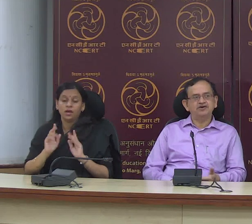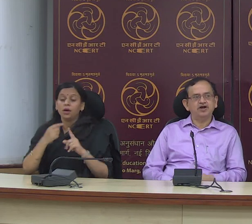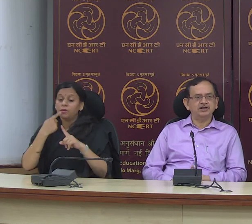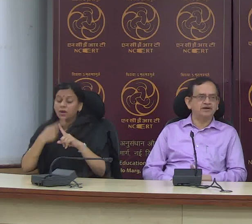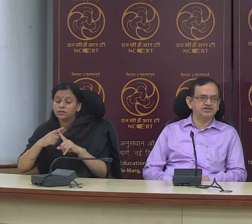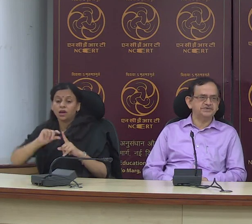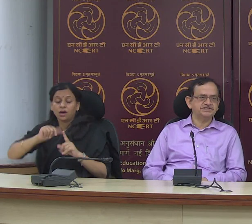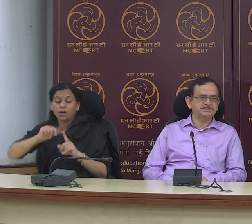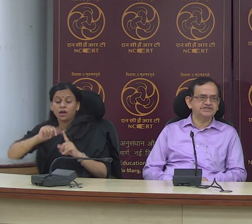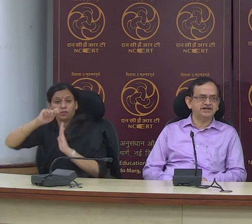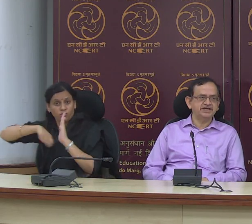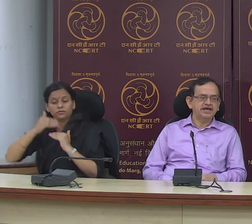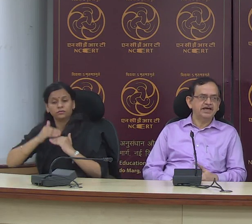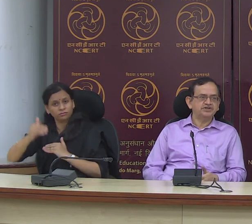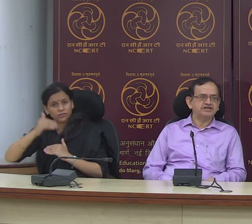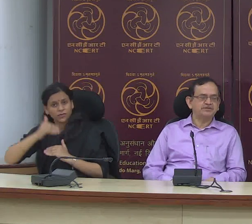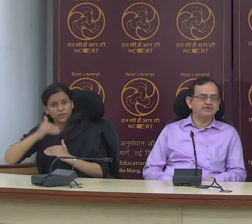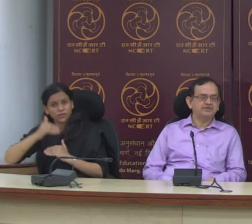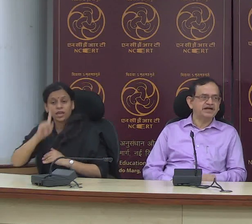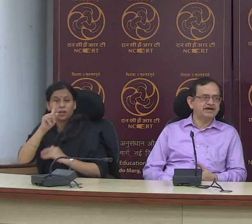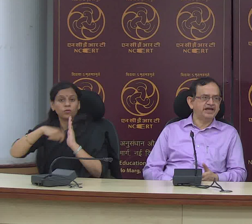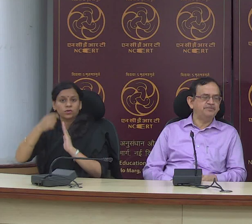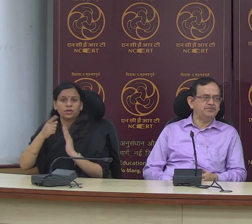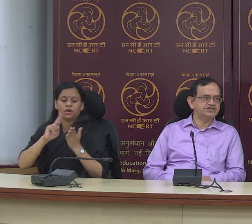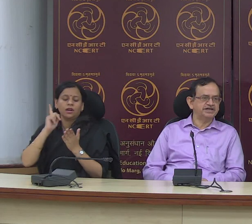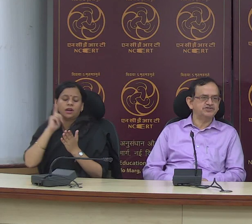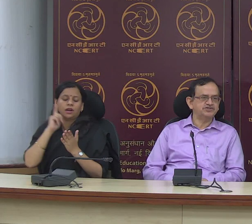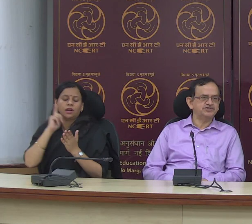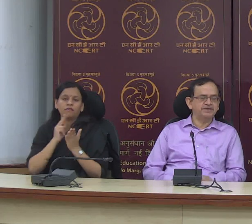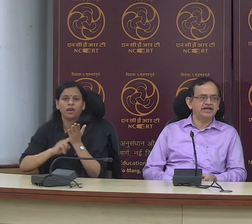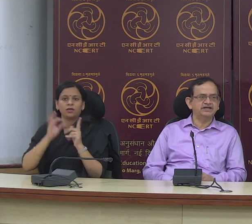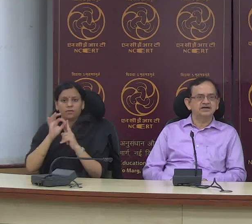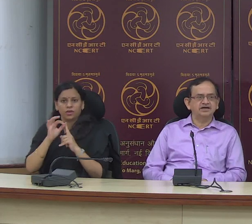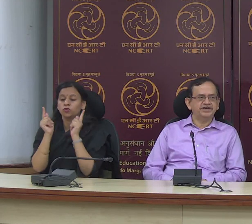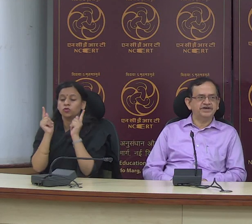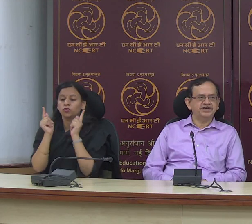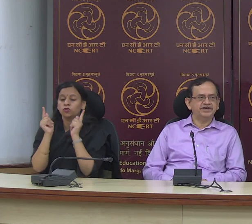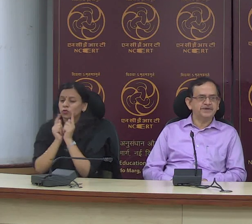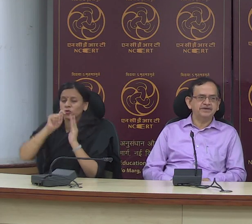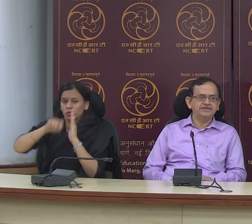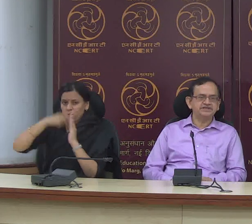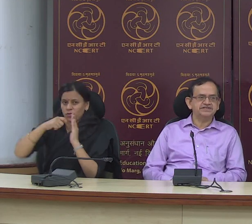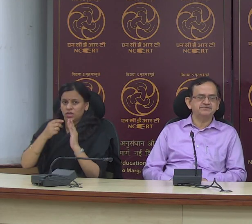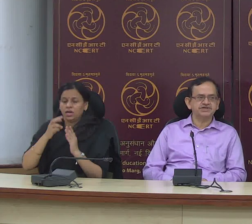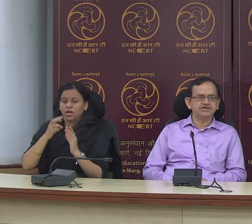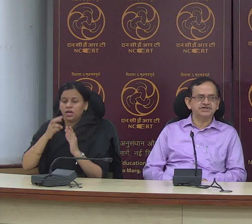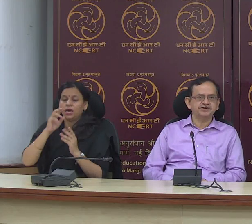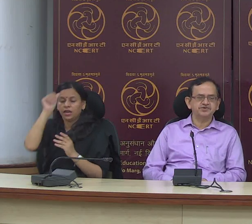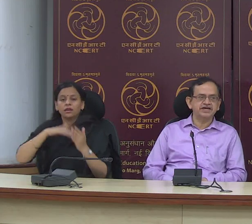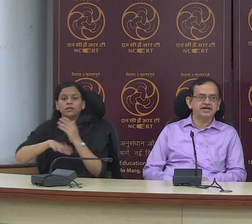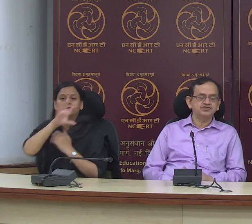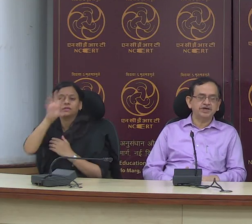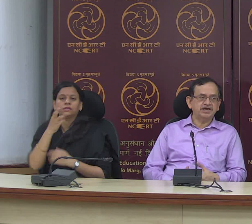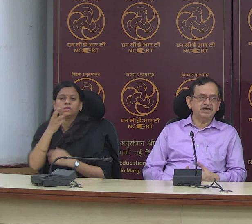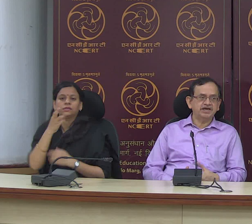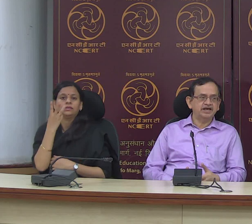कई और प्रोजेक्ट्स भी चल रहे हैं. एक प्रोजेक्ट हमारा डेफ NP प्रोजेक्ट है, जो अभी पायलट फेज़ में है, अभी 3 स्टेट्स में उसे इंट्रोड्यूस किया